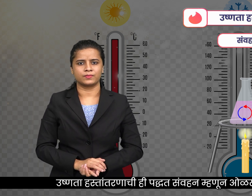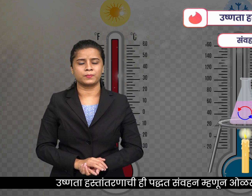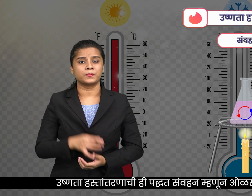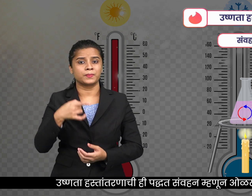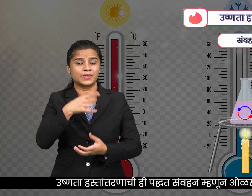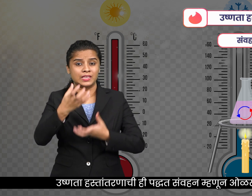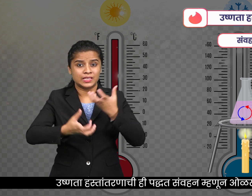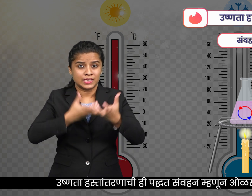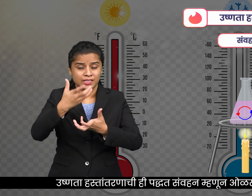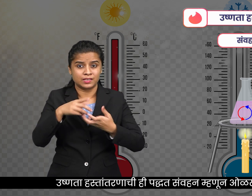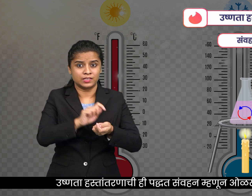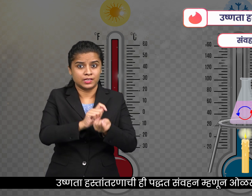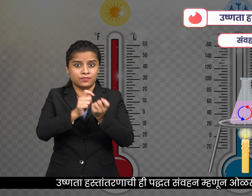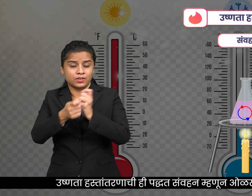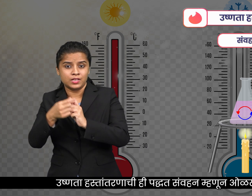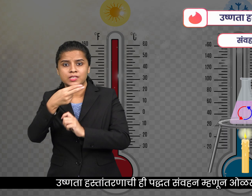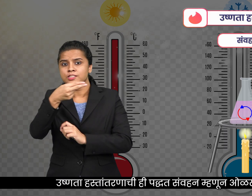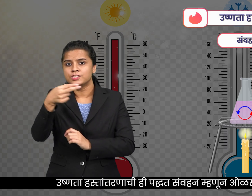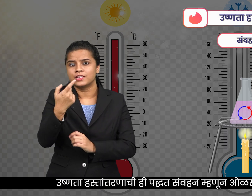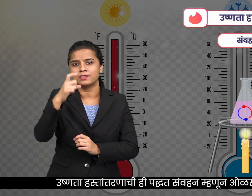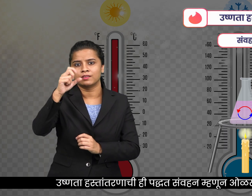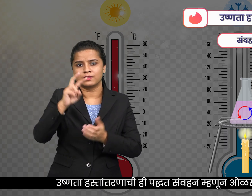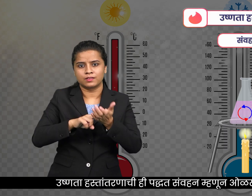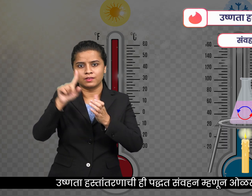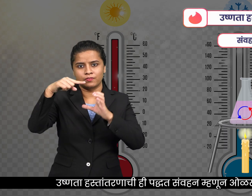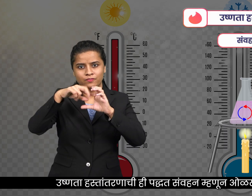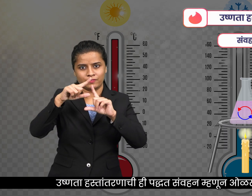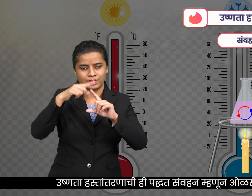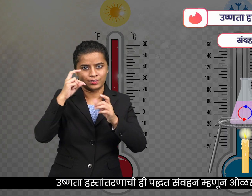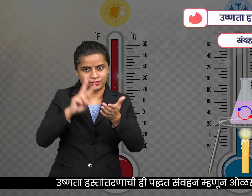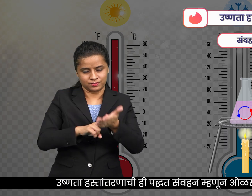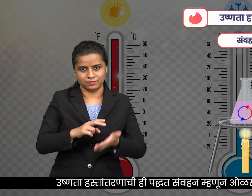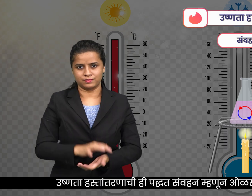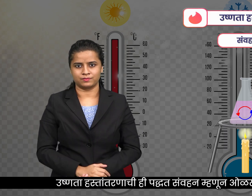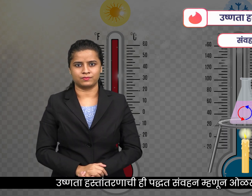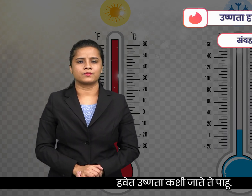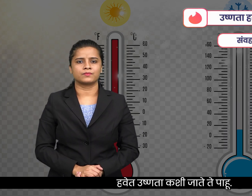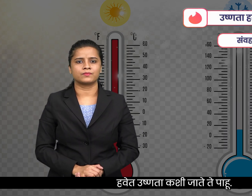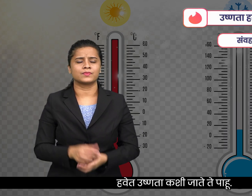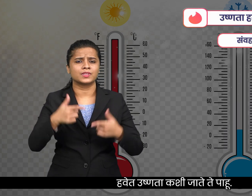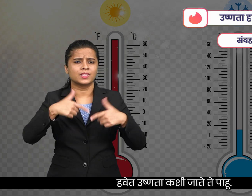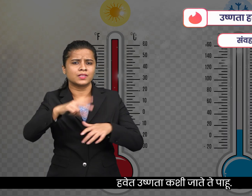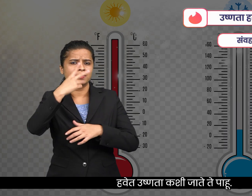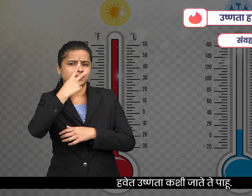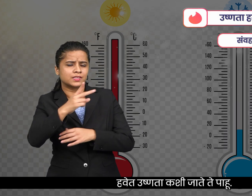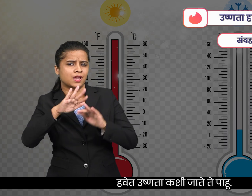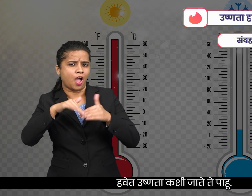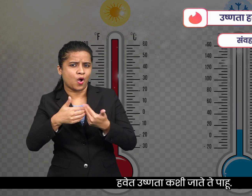उष्णता हस्तांतराची ही पद्धत संवहन म्हणून ओळखली जाते. हवेत उष्णता कशी जाते हे पाहूया.